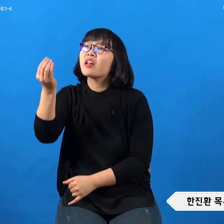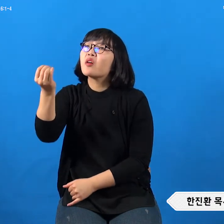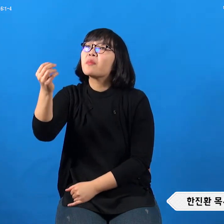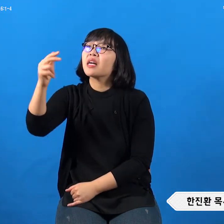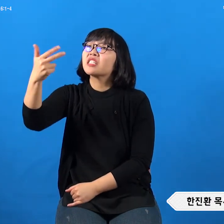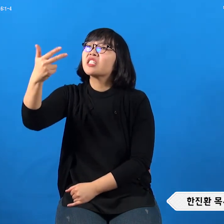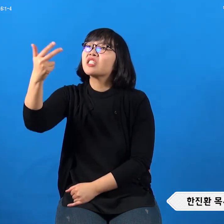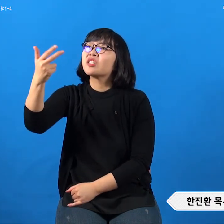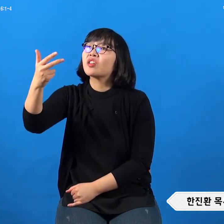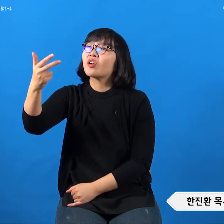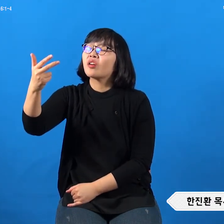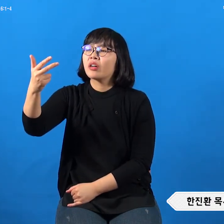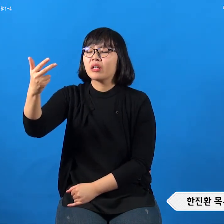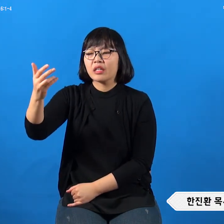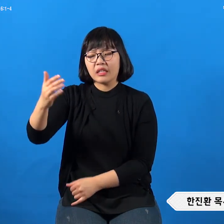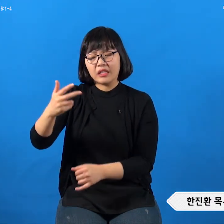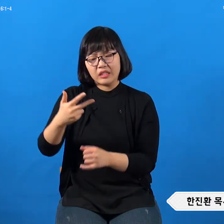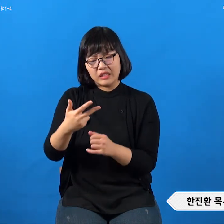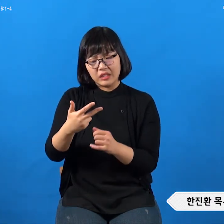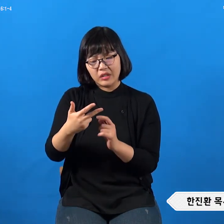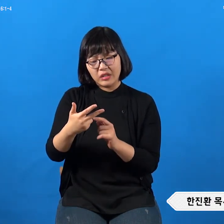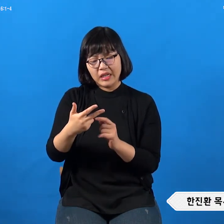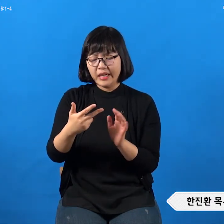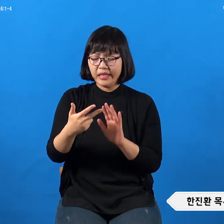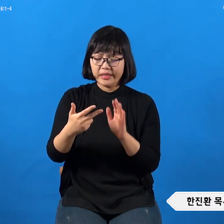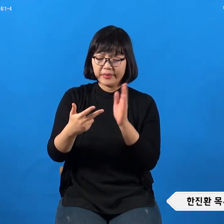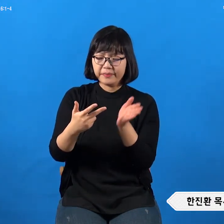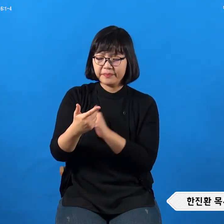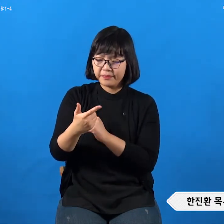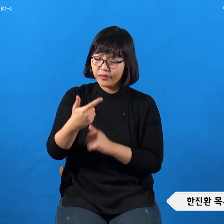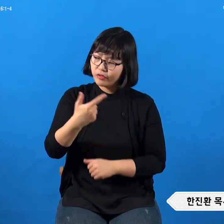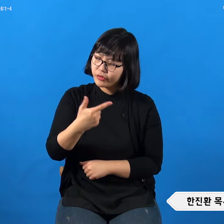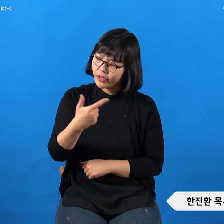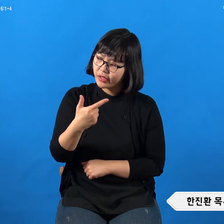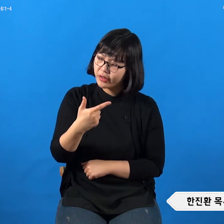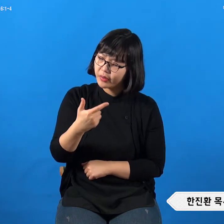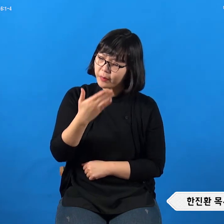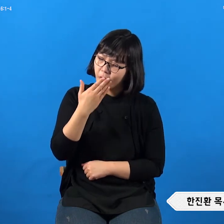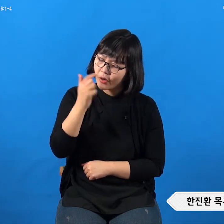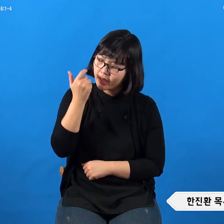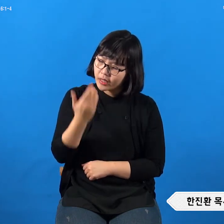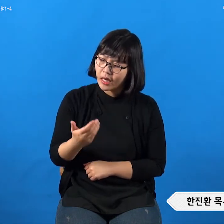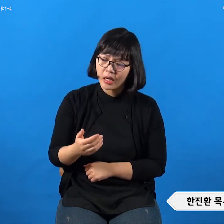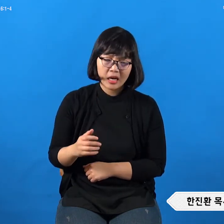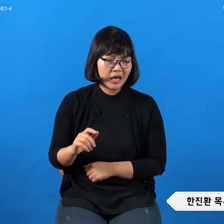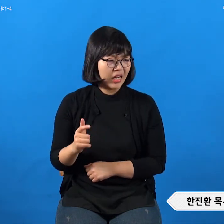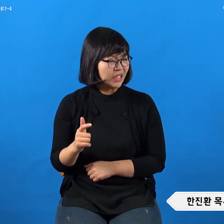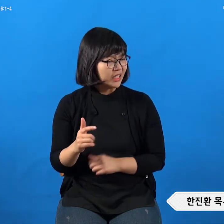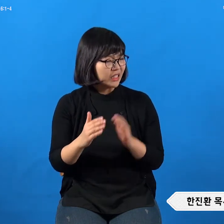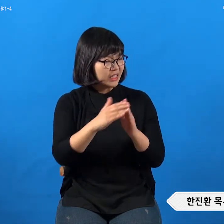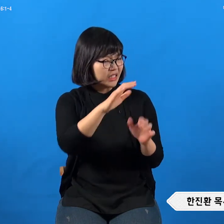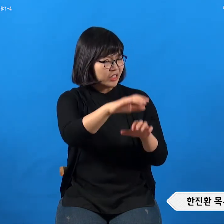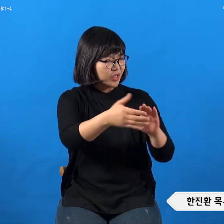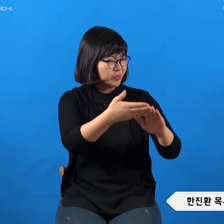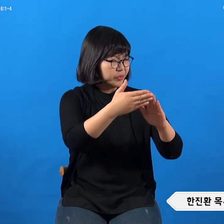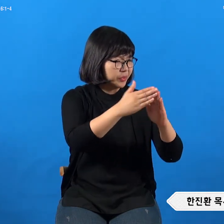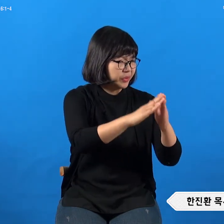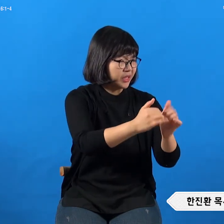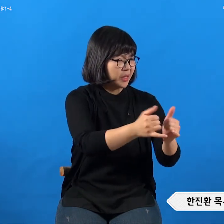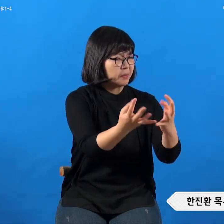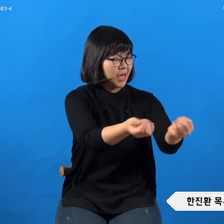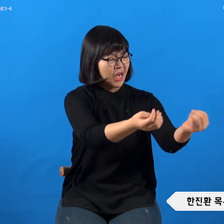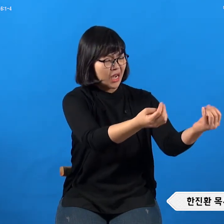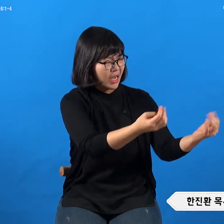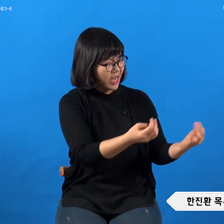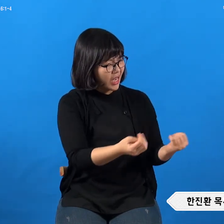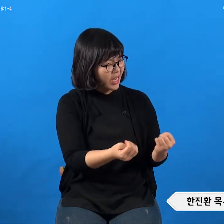내가 6,000원짜리를 먹어야 되지 않을까? 아니, 이 세상에 굶주리는 사람들이 얼마나 많은데 내가 꼭 밥을 먹어야